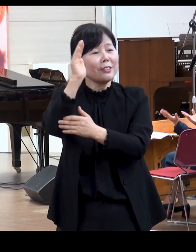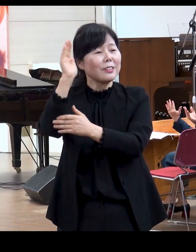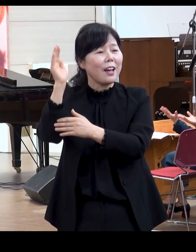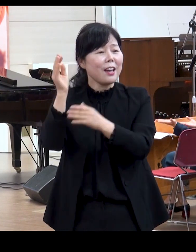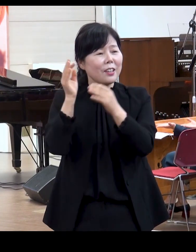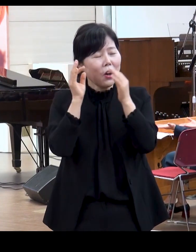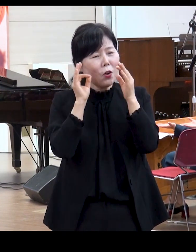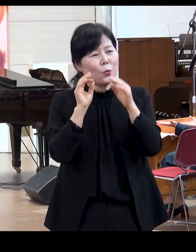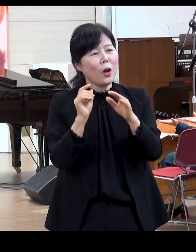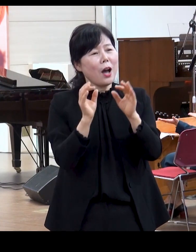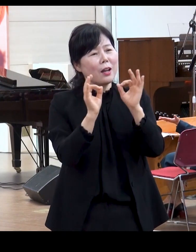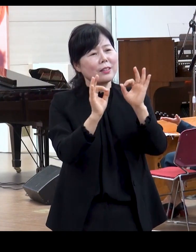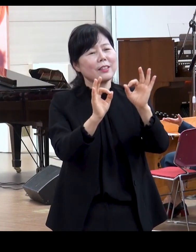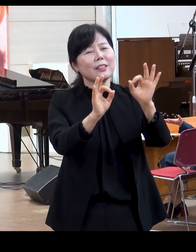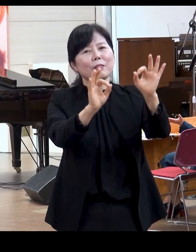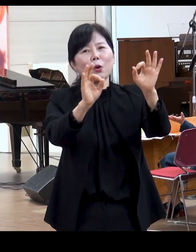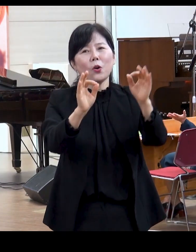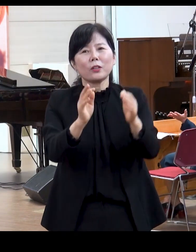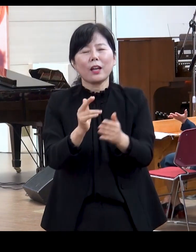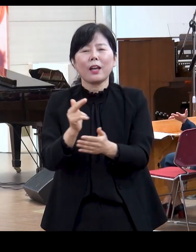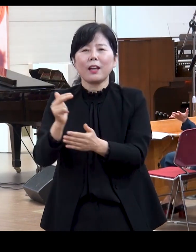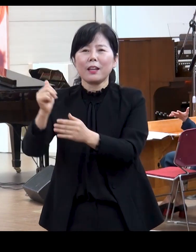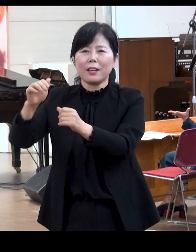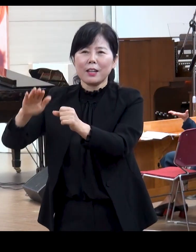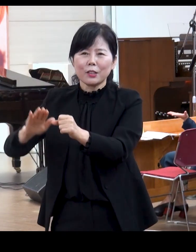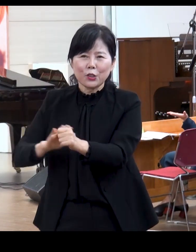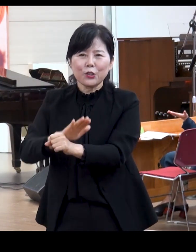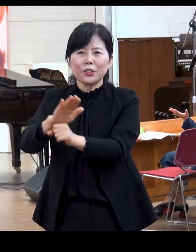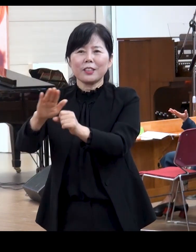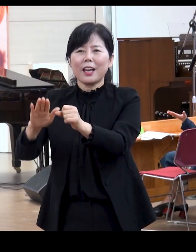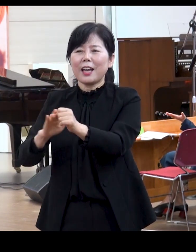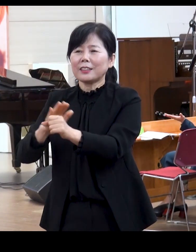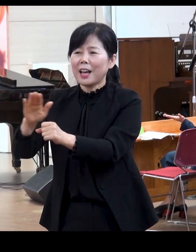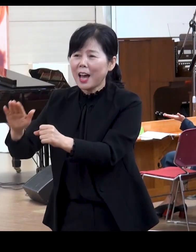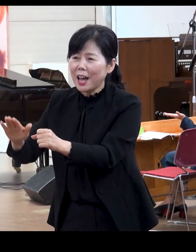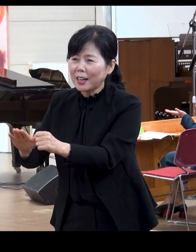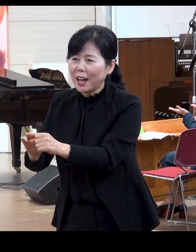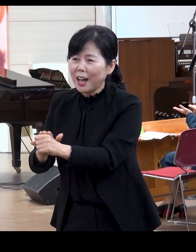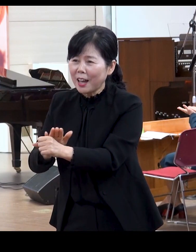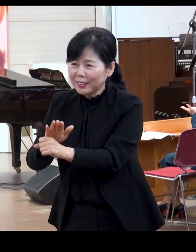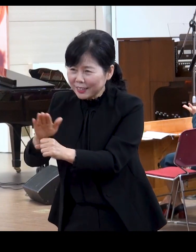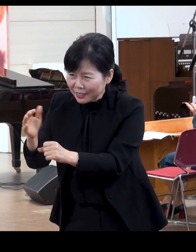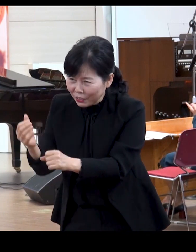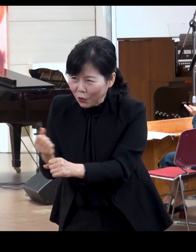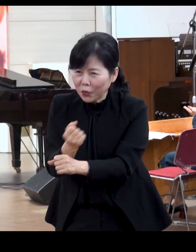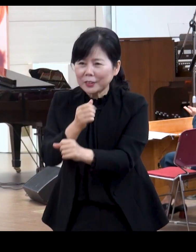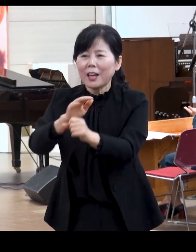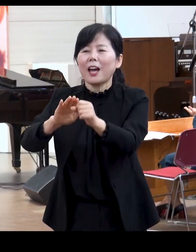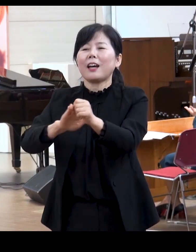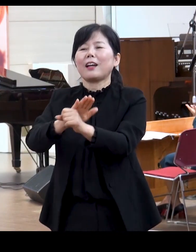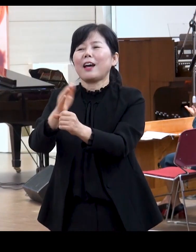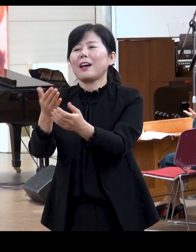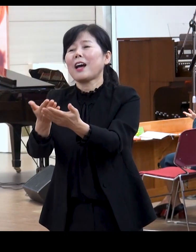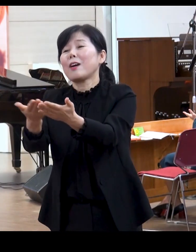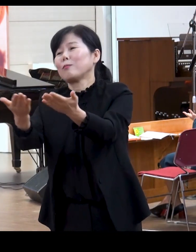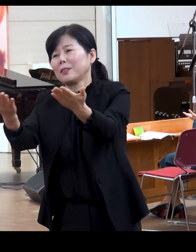안에서 주의 영광을 보내 주의